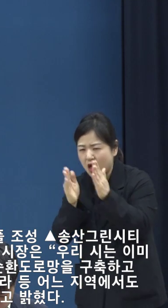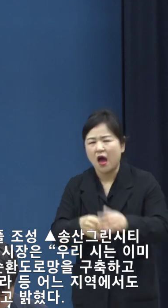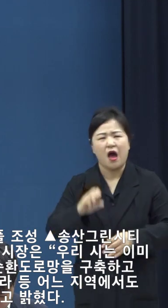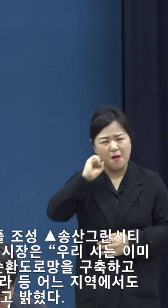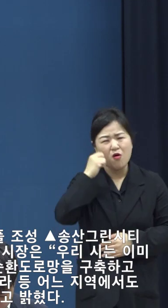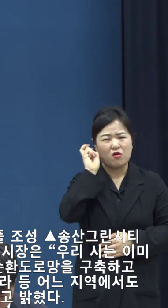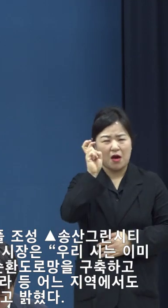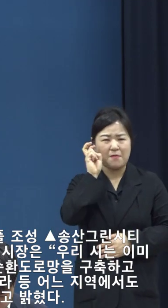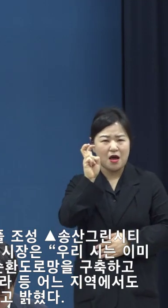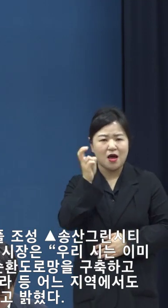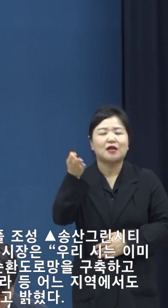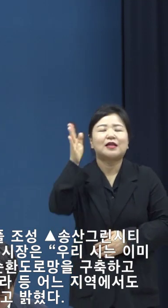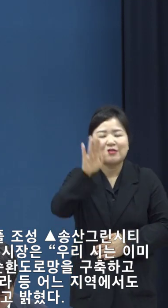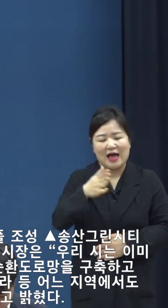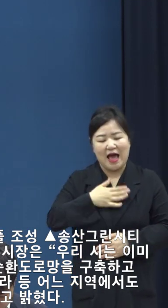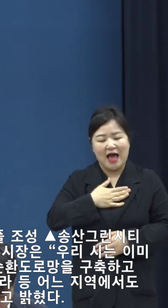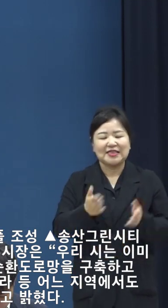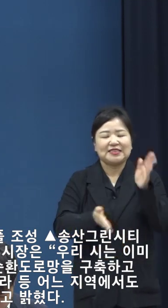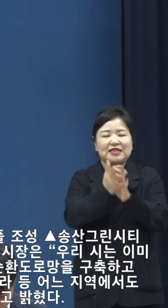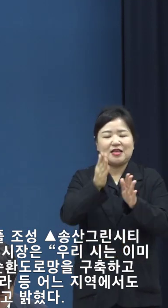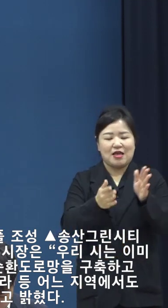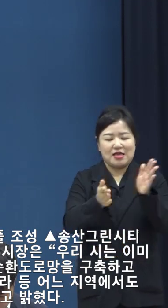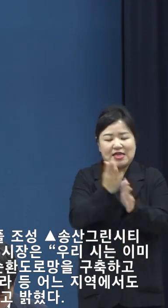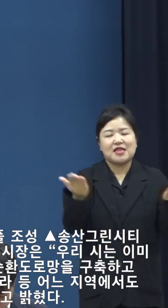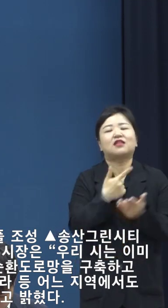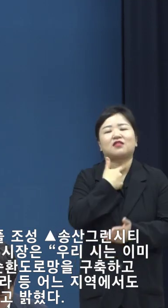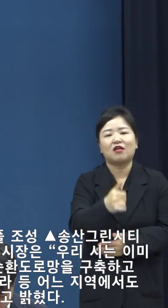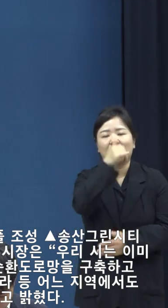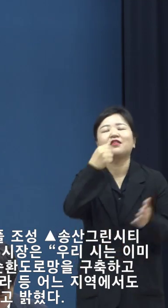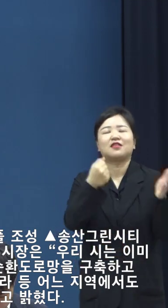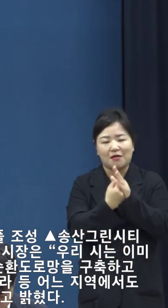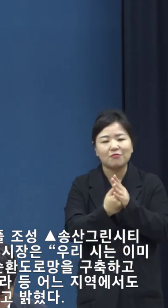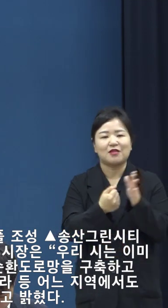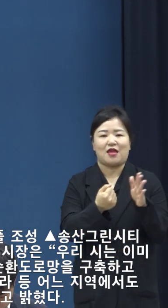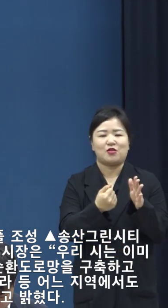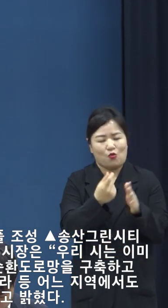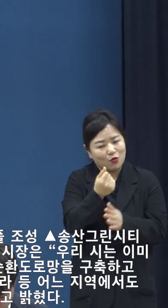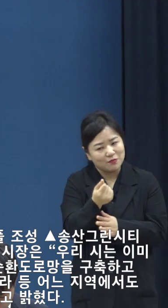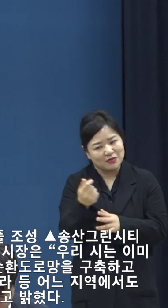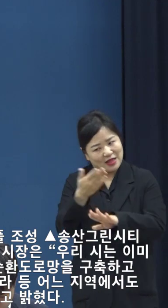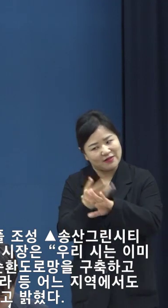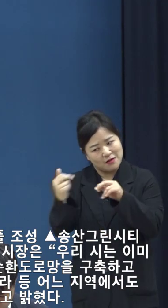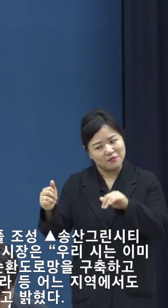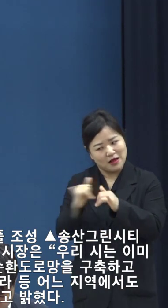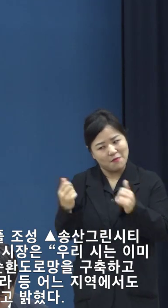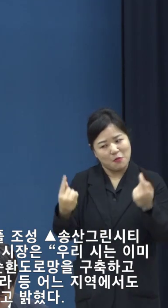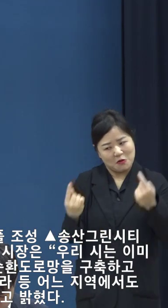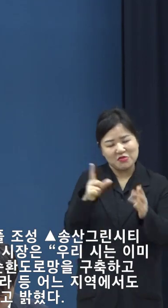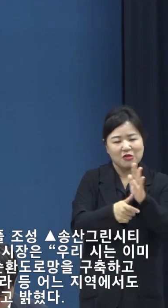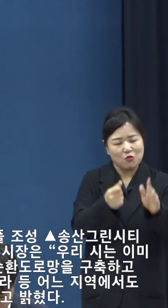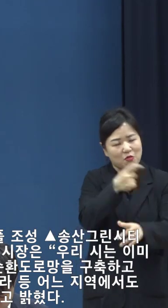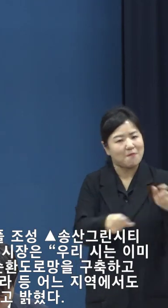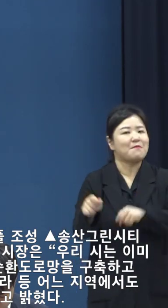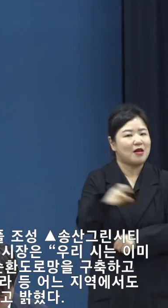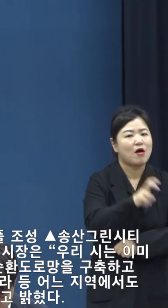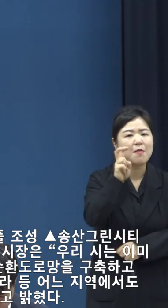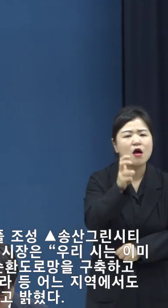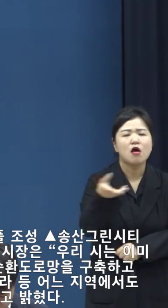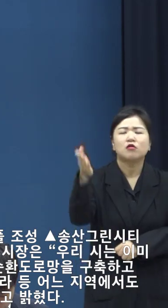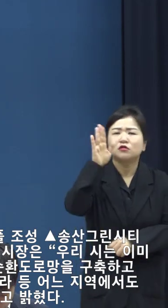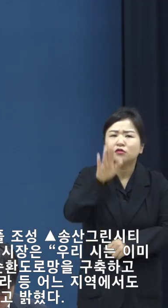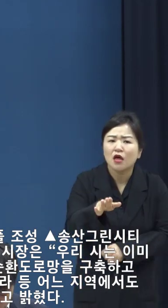거예요. 근데 저는 그나마 이런 대략적인 걸 알고 시작했기 때문에 좀 낫다고 생각했는데, 그런데 중요한 거는